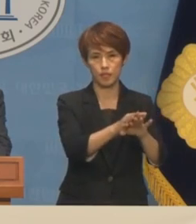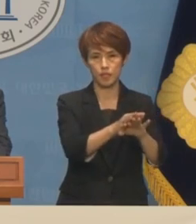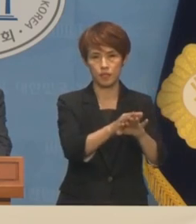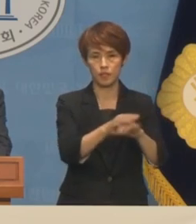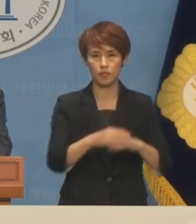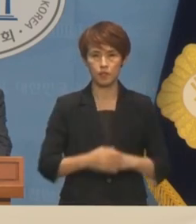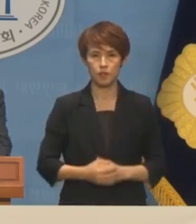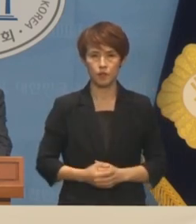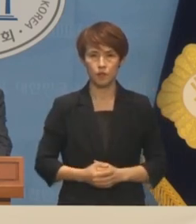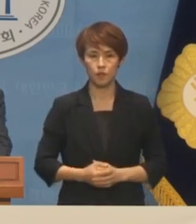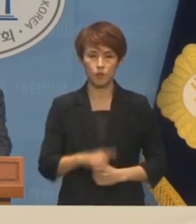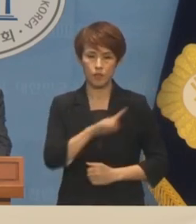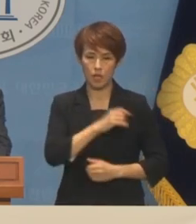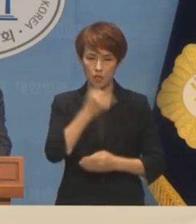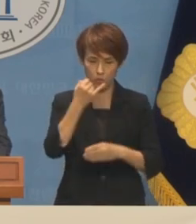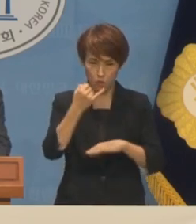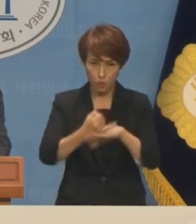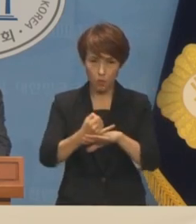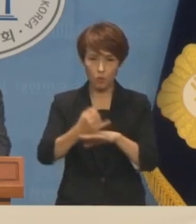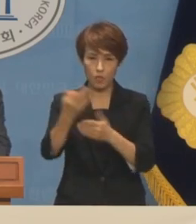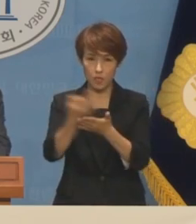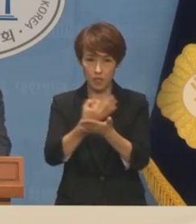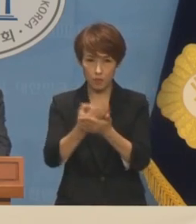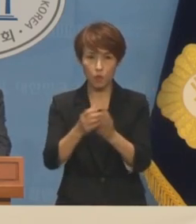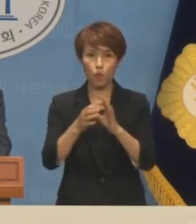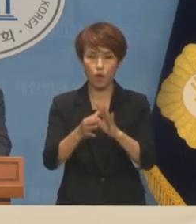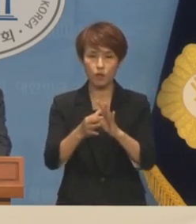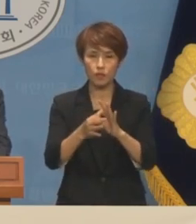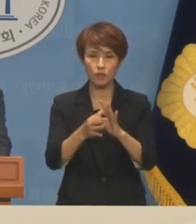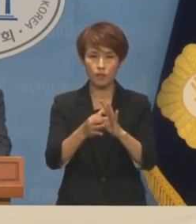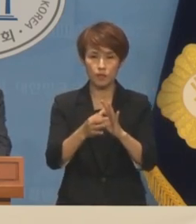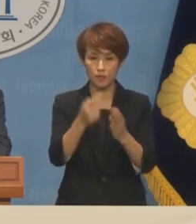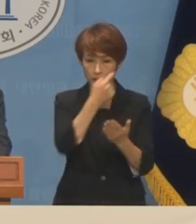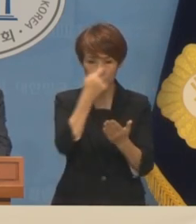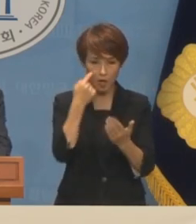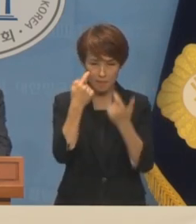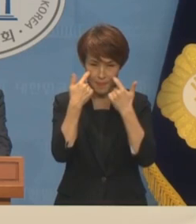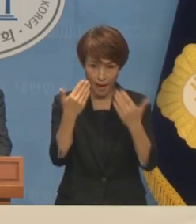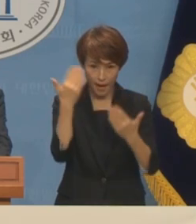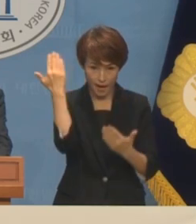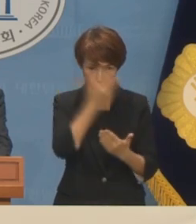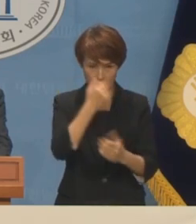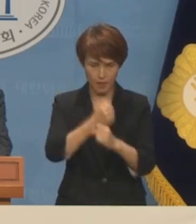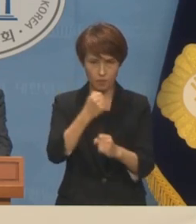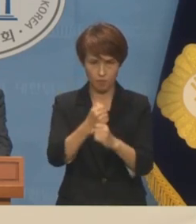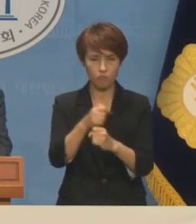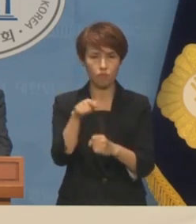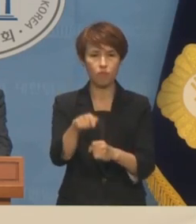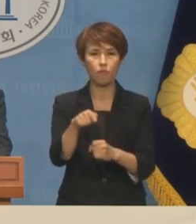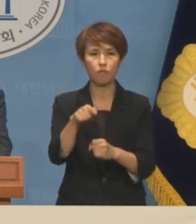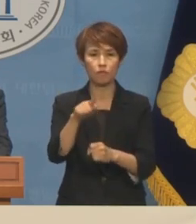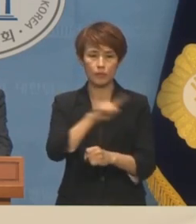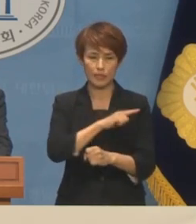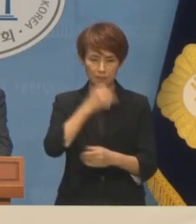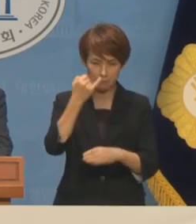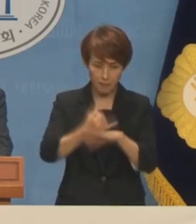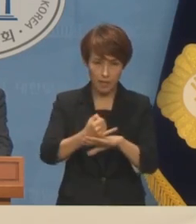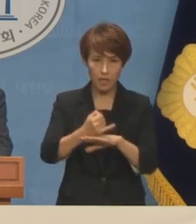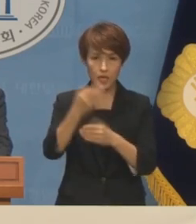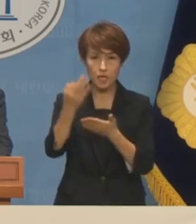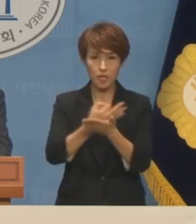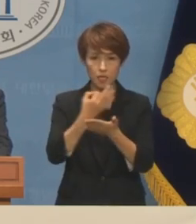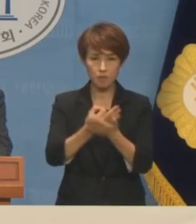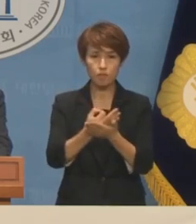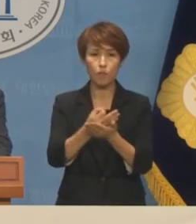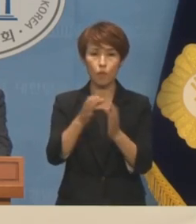회의록과 최저임금 결정 근거를 투명화하도록 하고 최저임금 산입 범위를